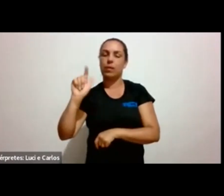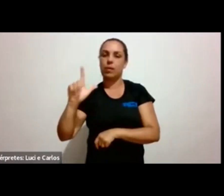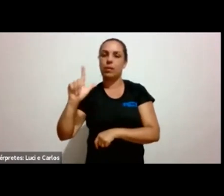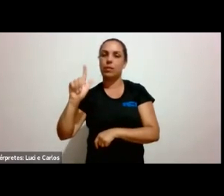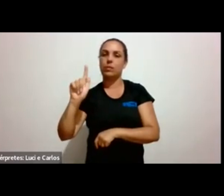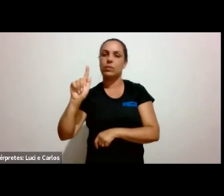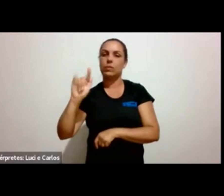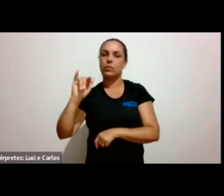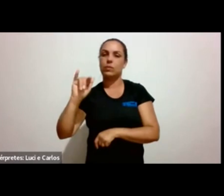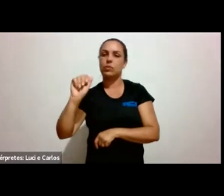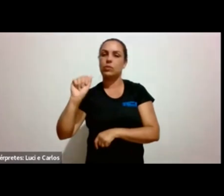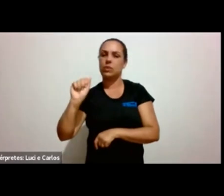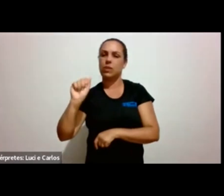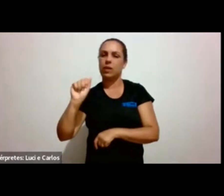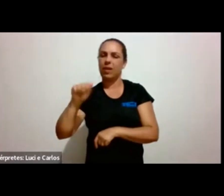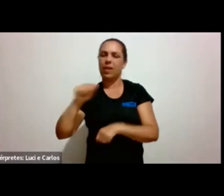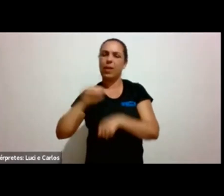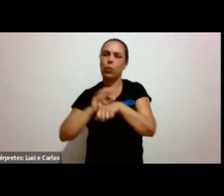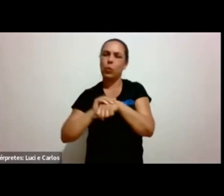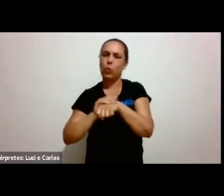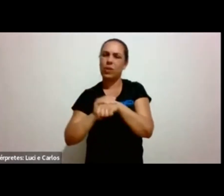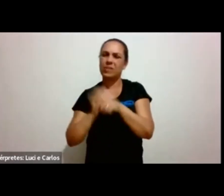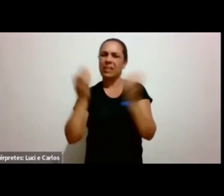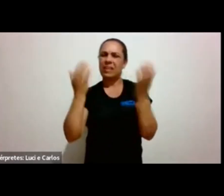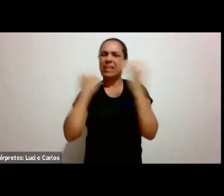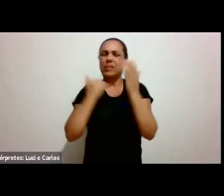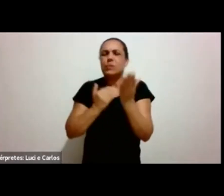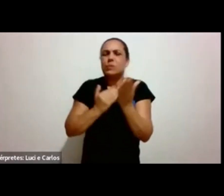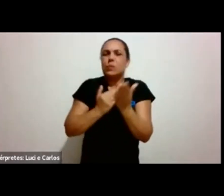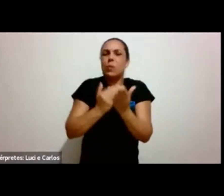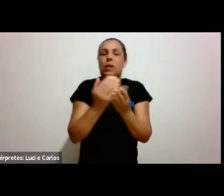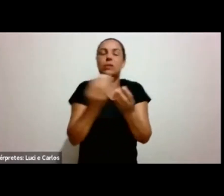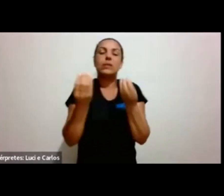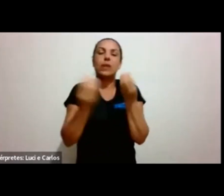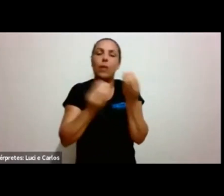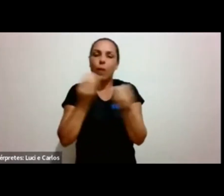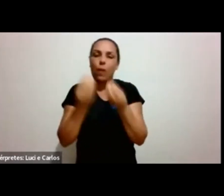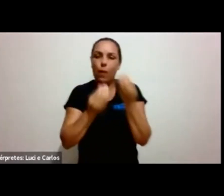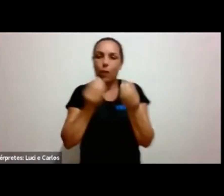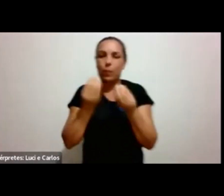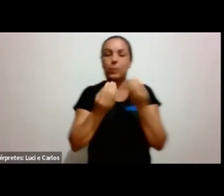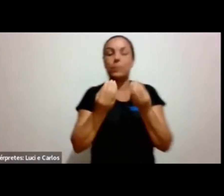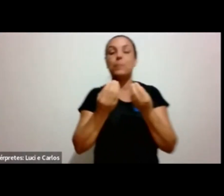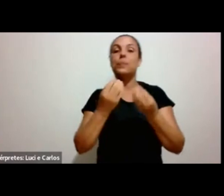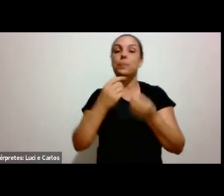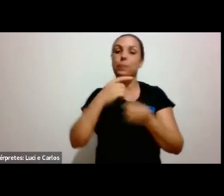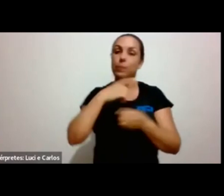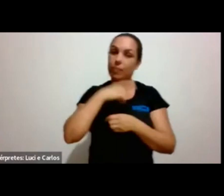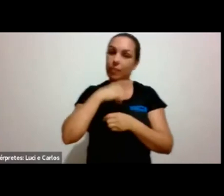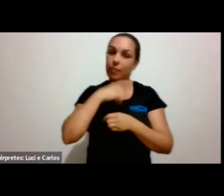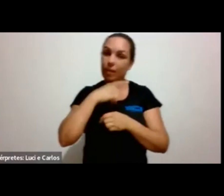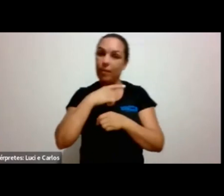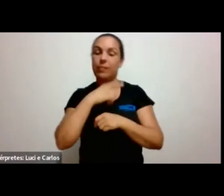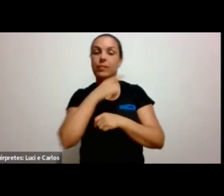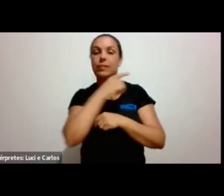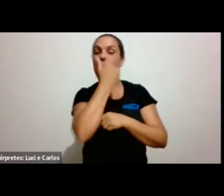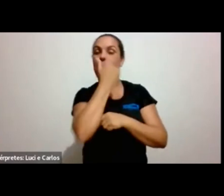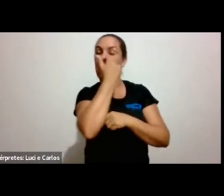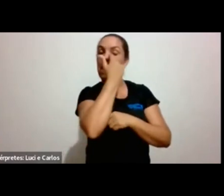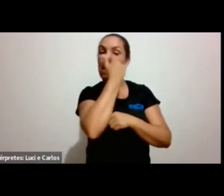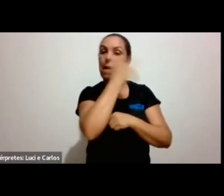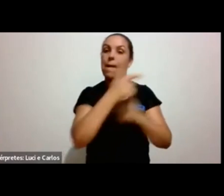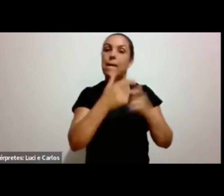uma entrevista. Então, segundo dados da Sociedade Brasileira de Reumatologia, a doença